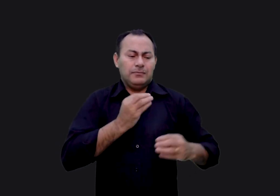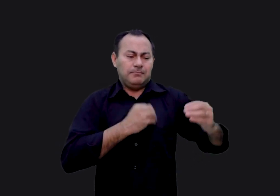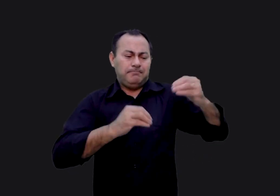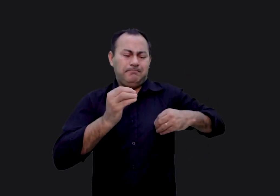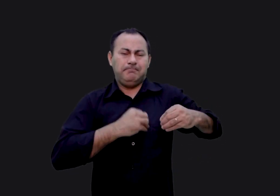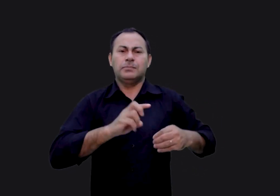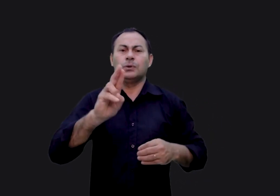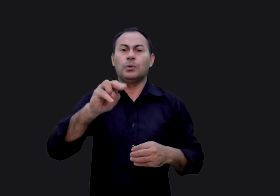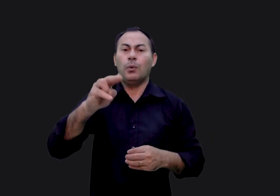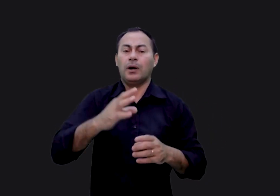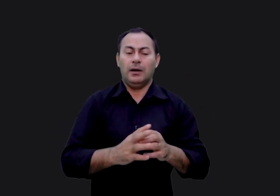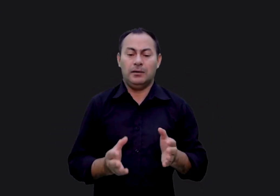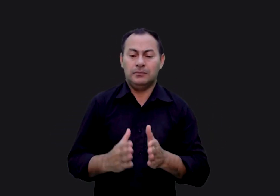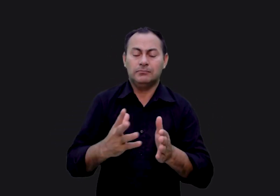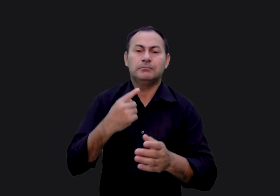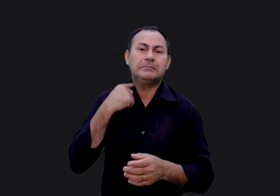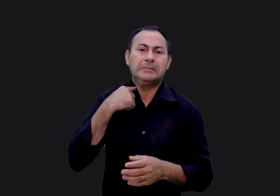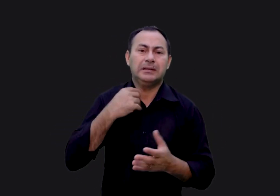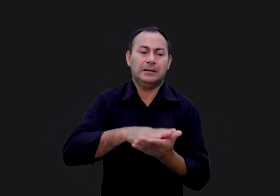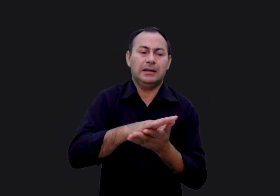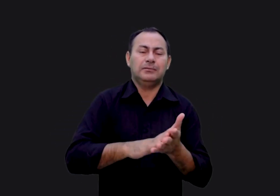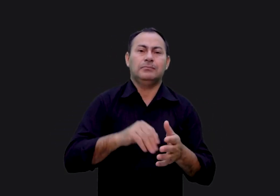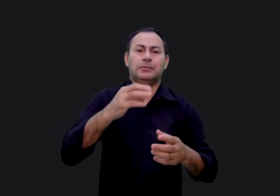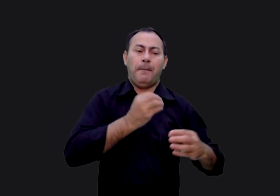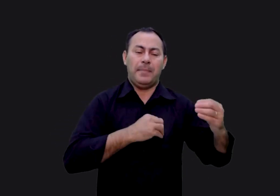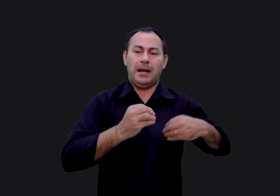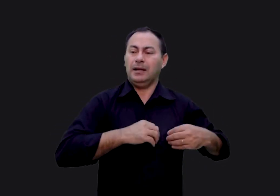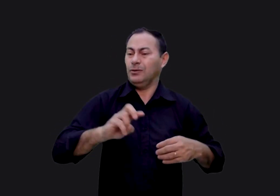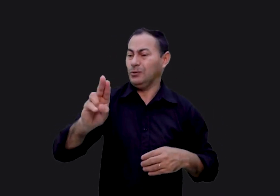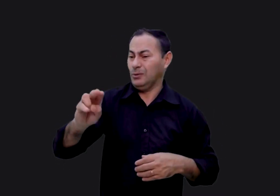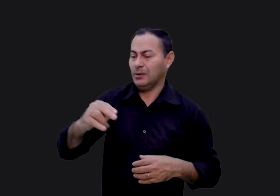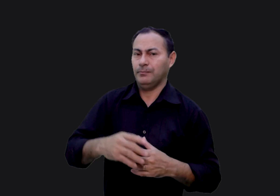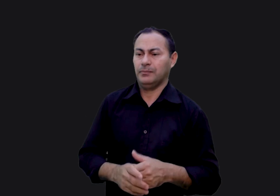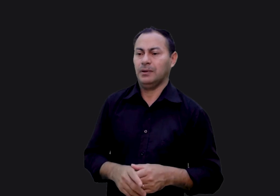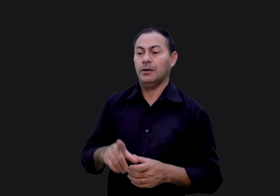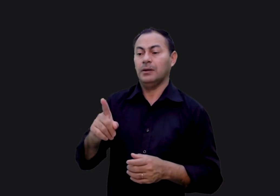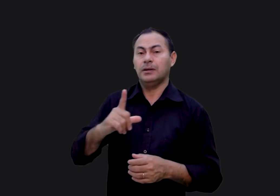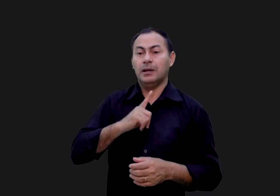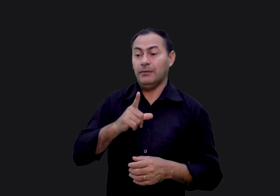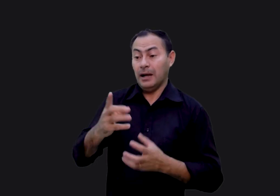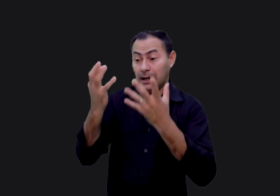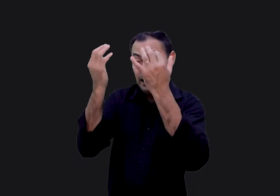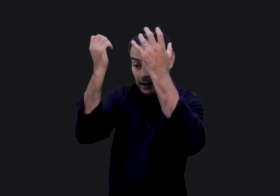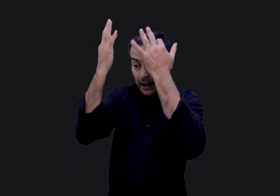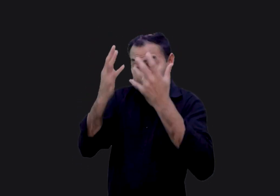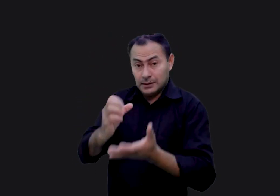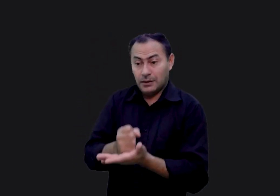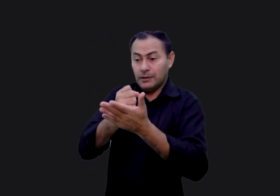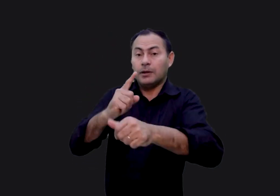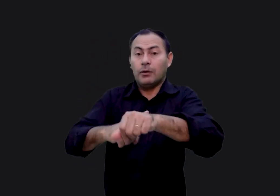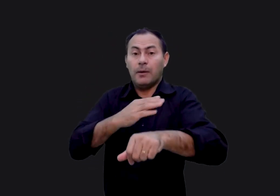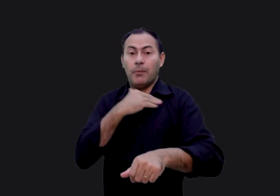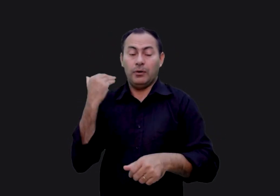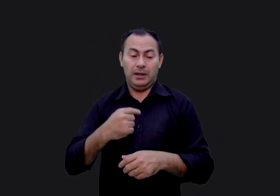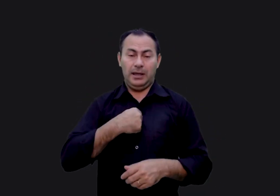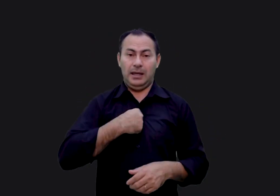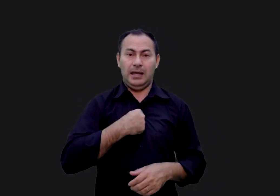chiqueiros desse mundo e nunca andei na sujeira nem na lama do pecado. Você só teve a graça da salvação na hora da morte.